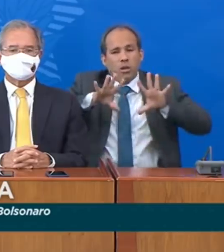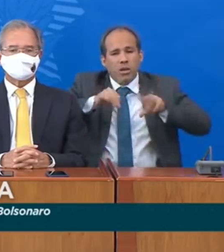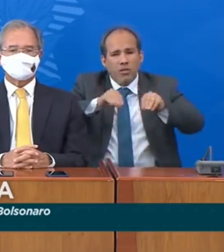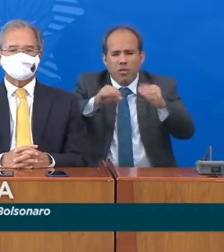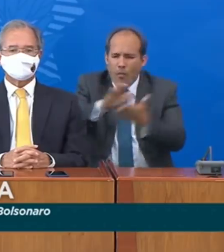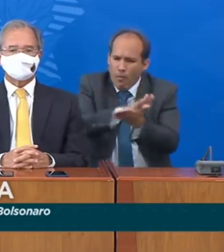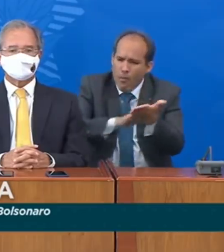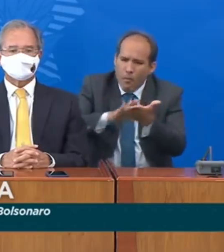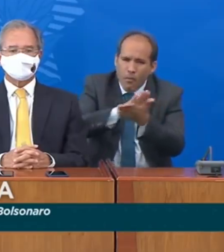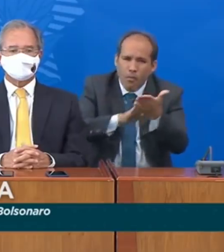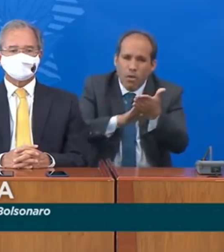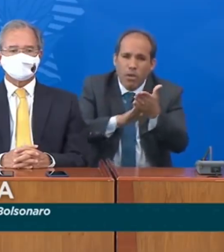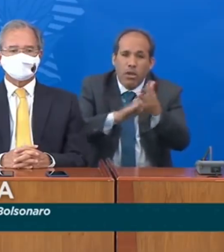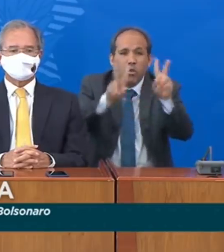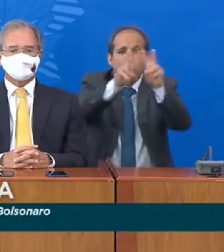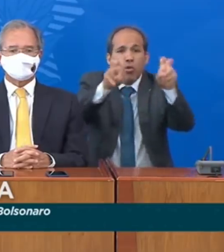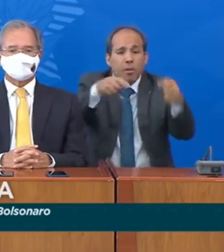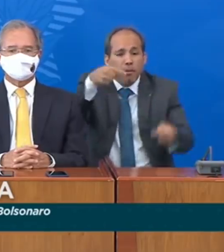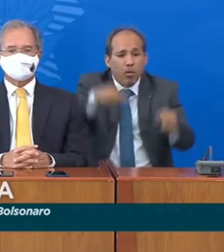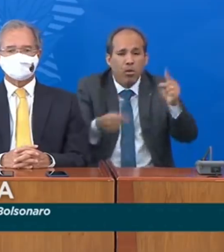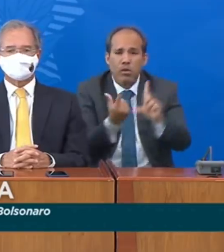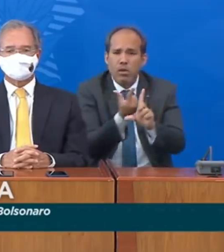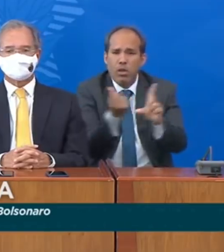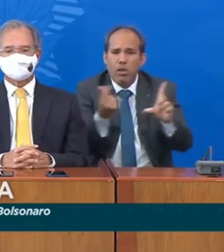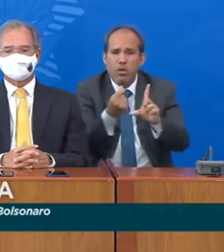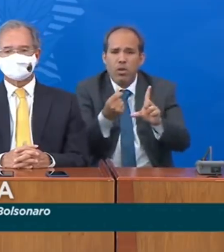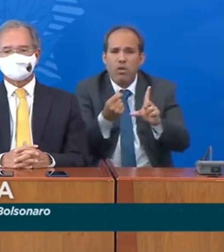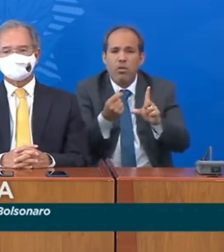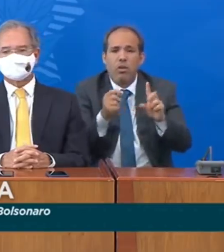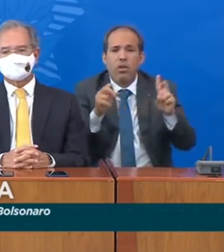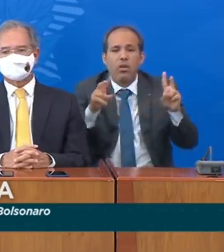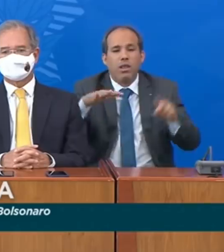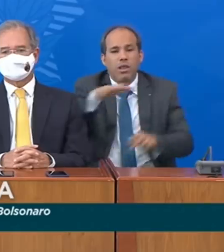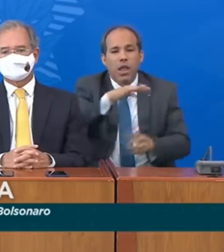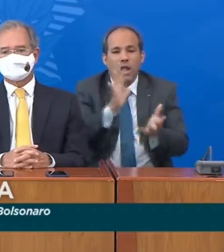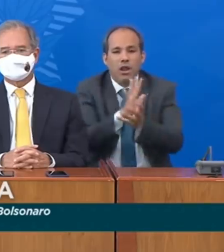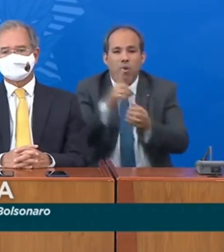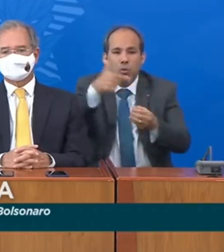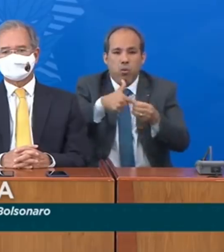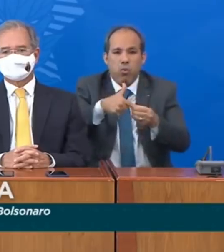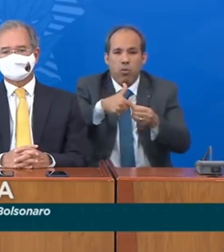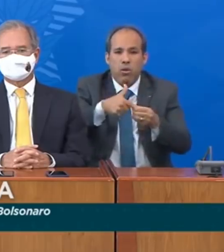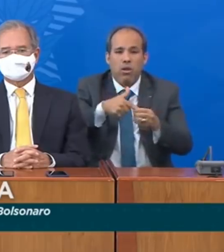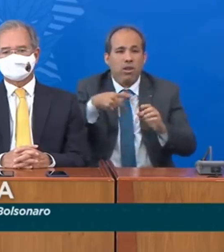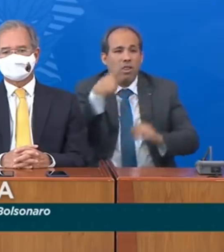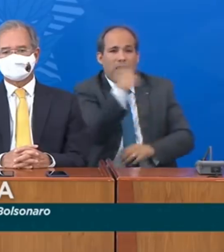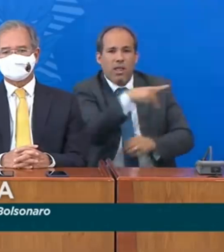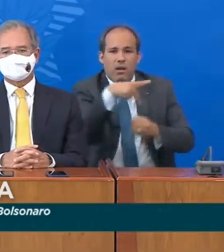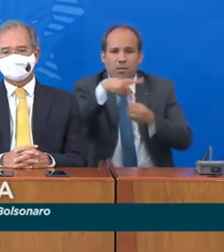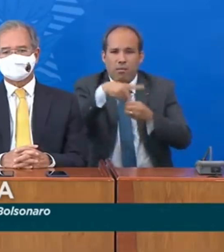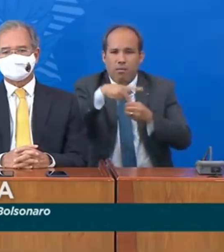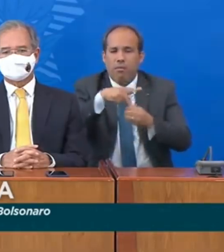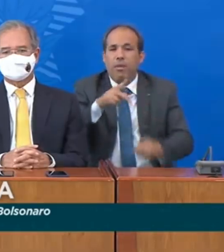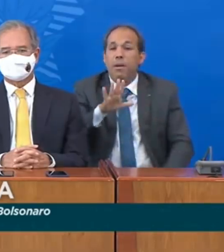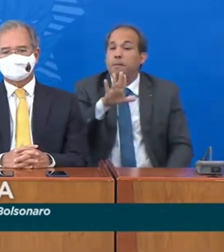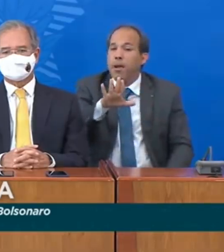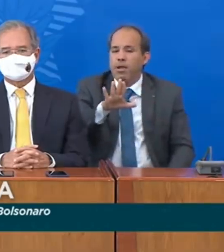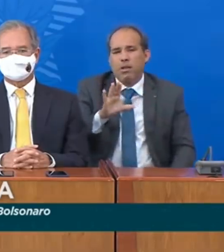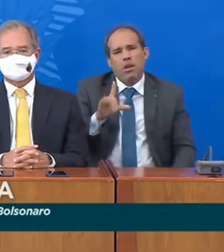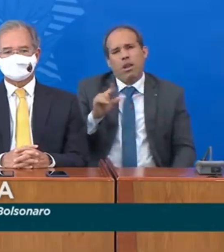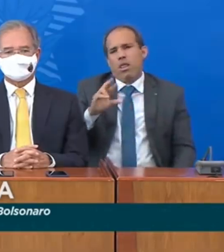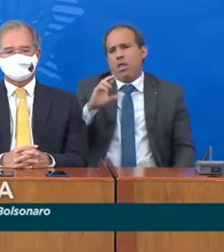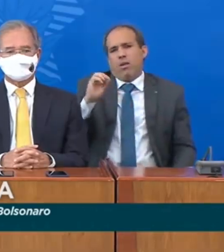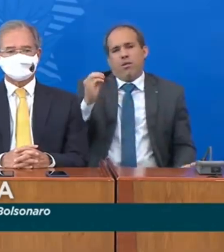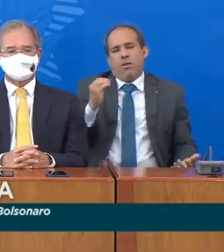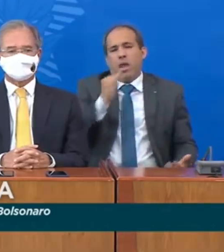em nada nessa política econômica de combustíveis da nossa Petrobras. Mas, obviamente,